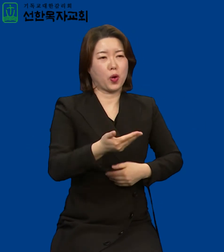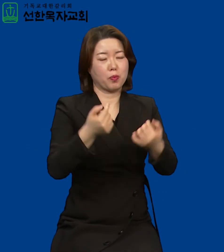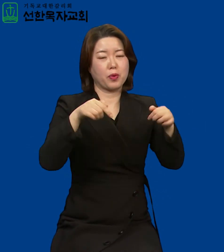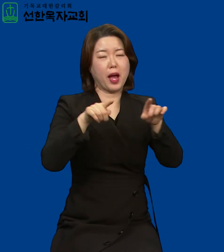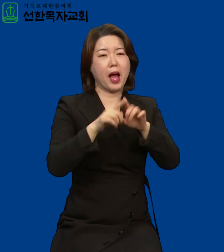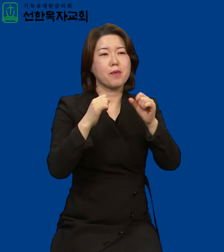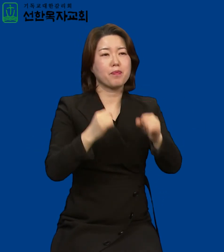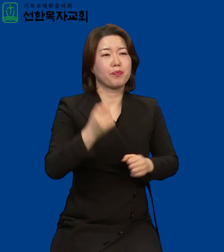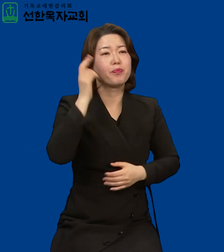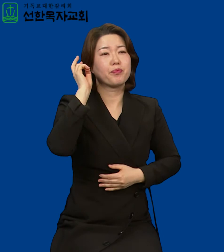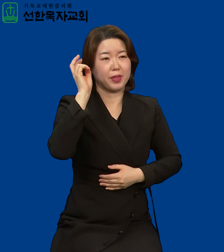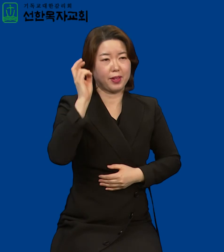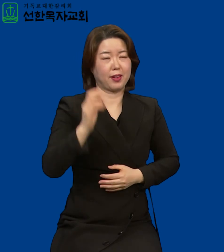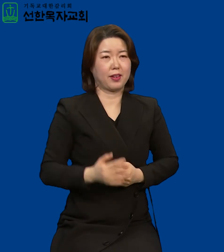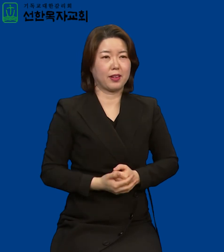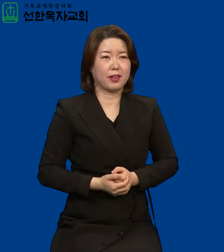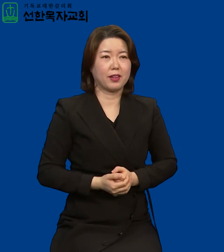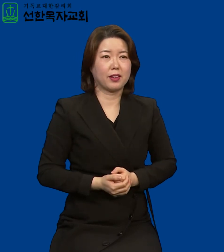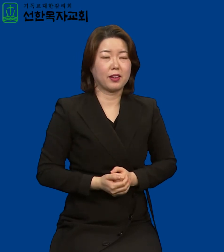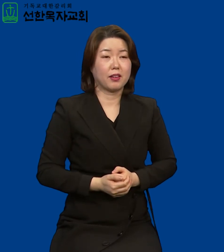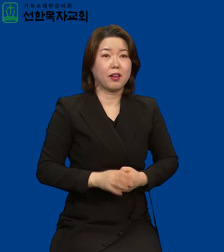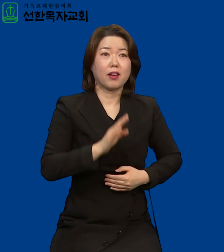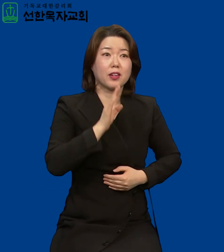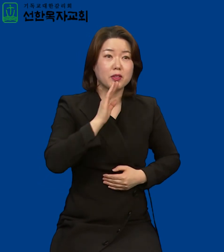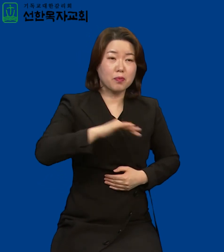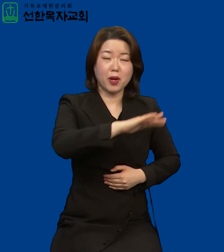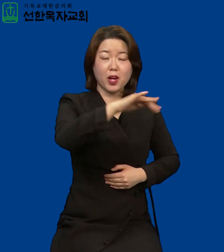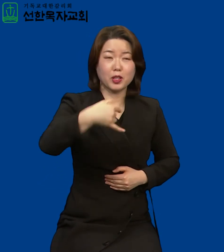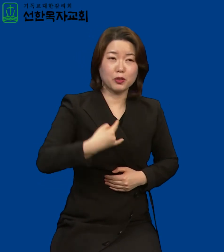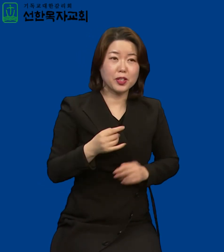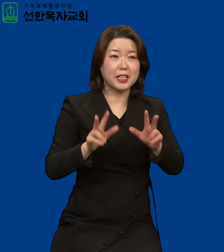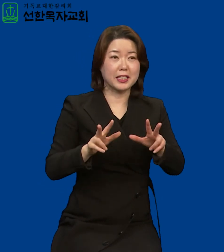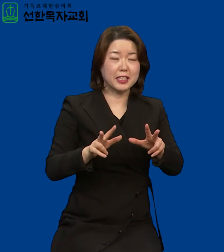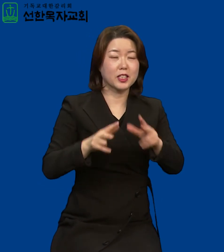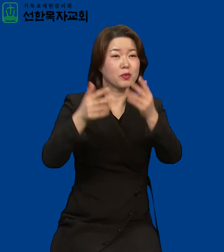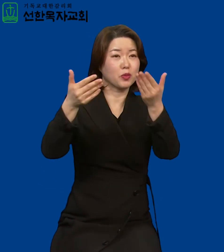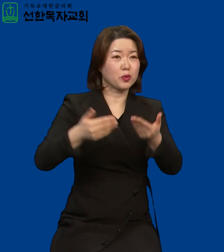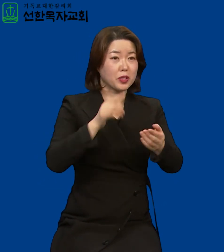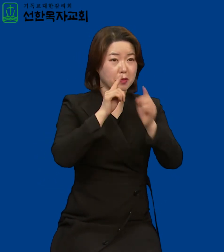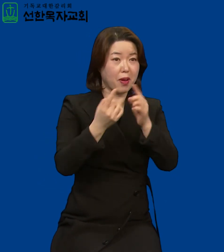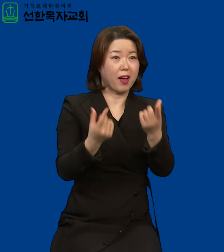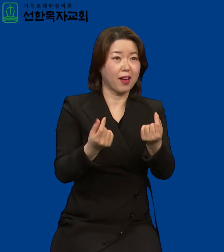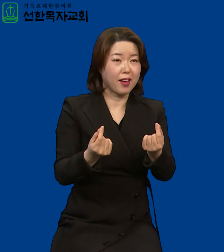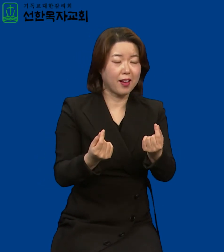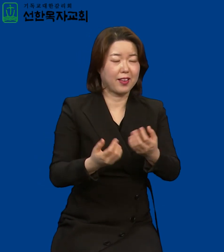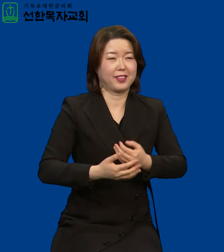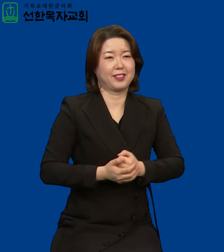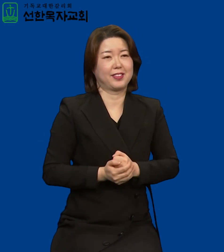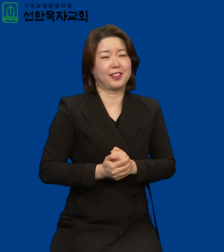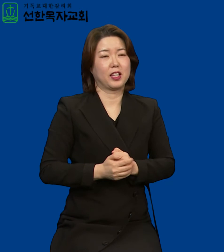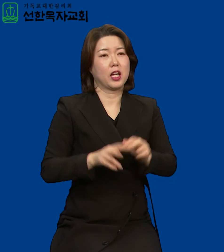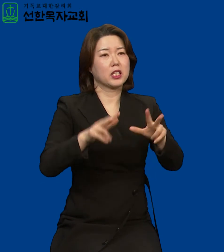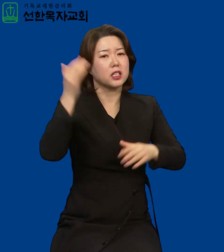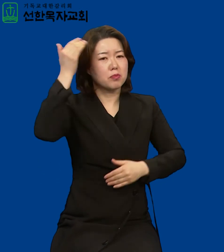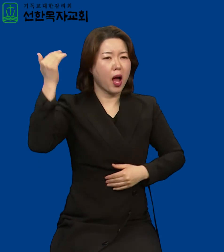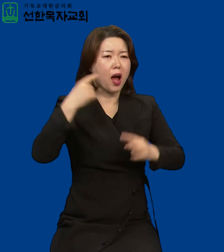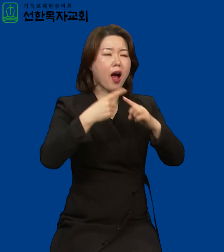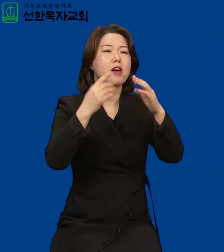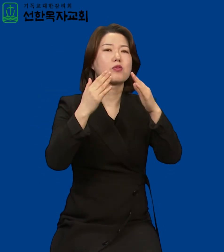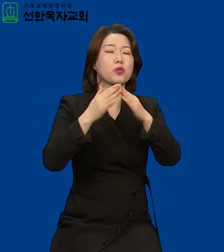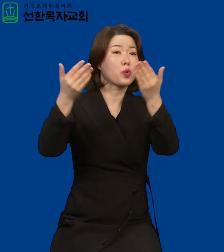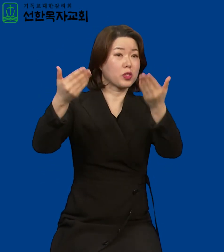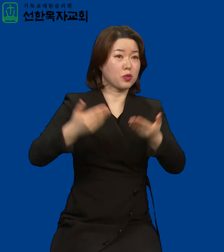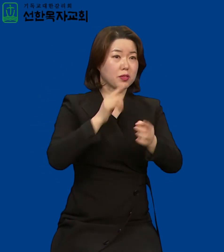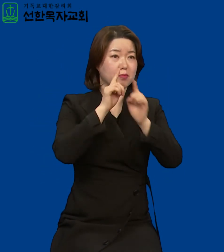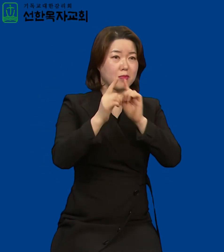함께 하실 것입니다. 정말 우리에게 지금 주시는 말씀 같지 않아요? 지금 한국 교회에 주시는 말씀